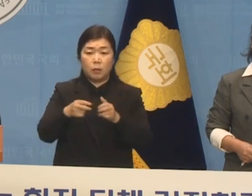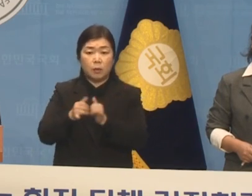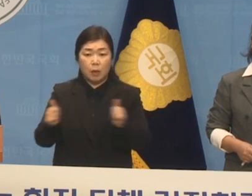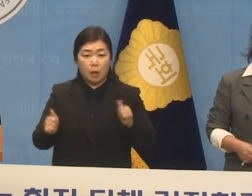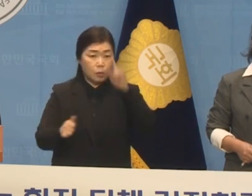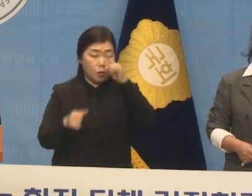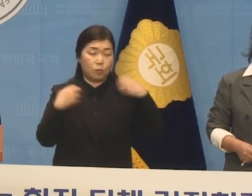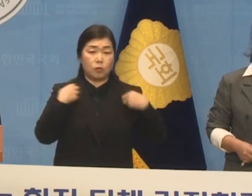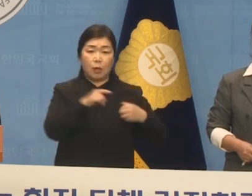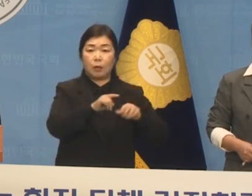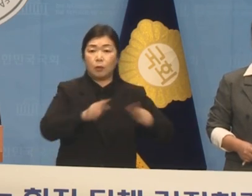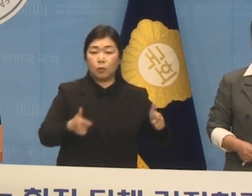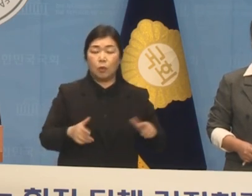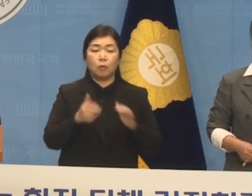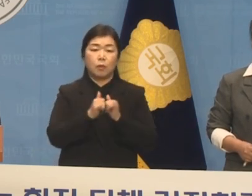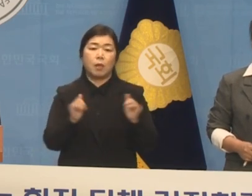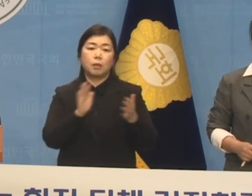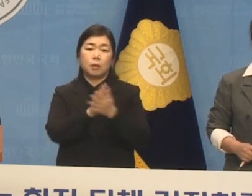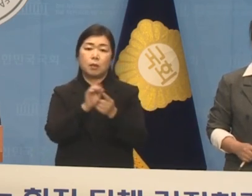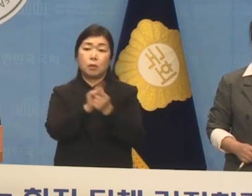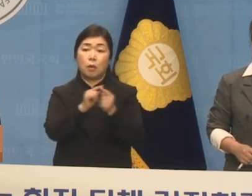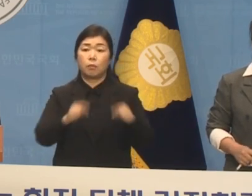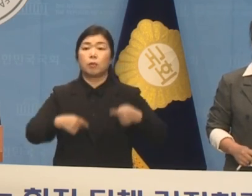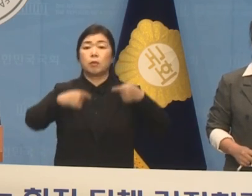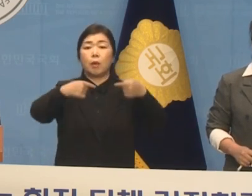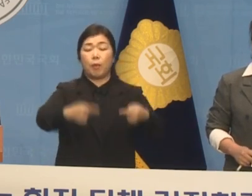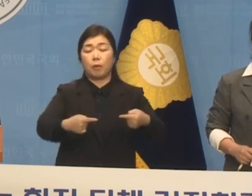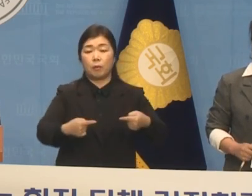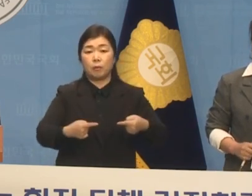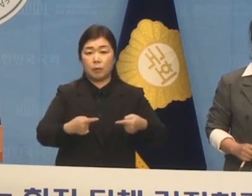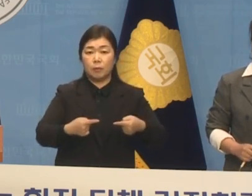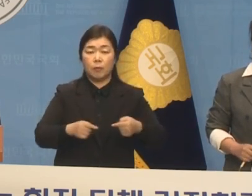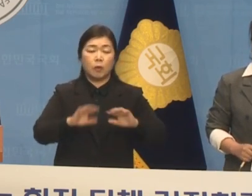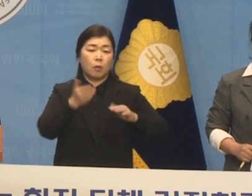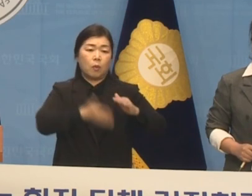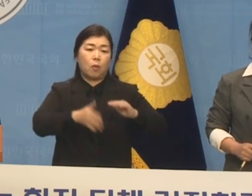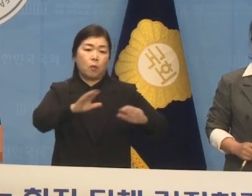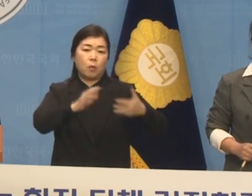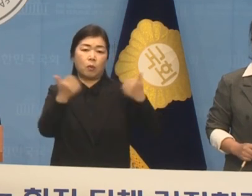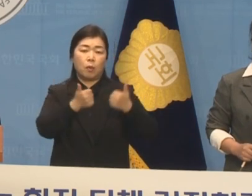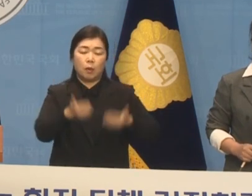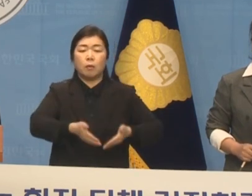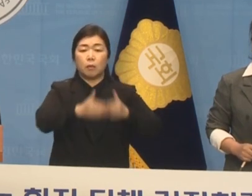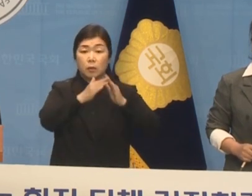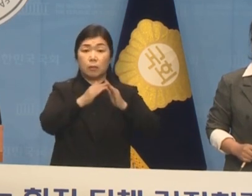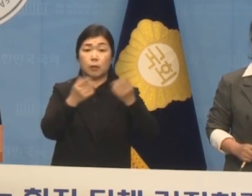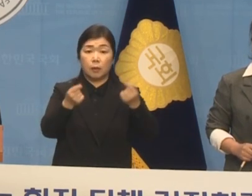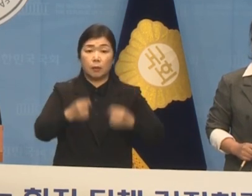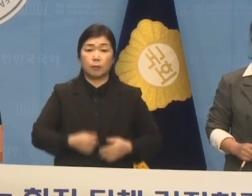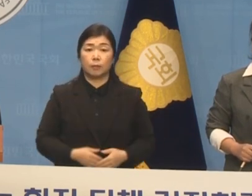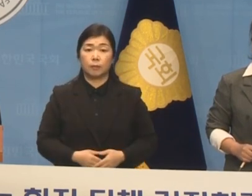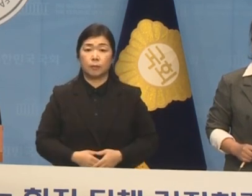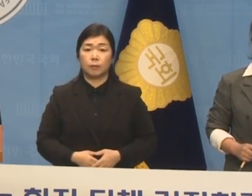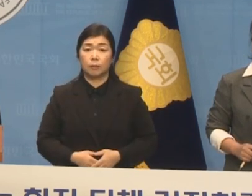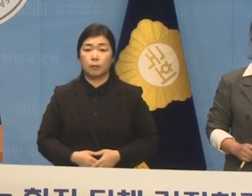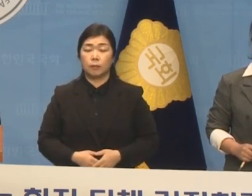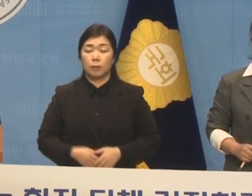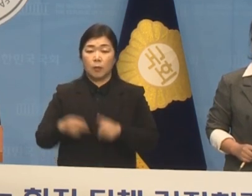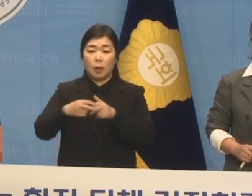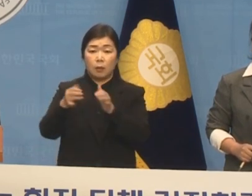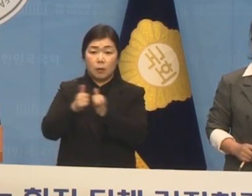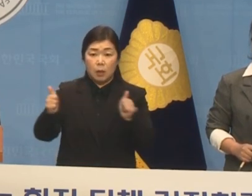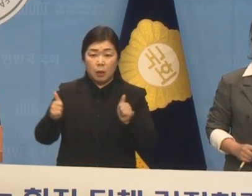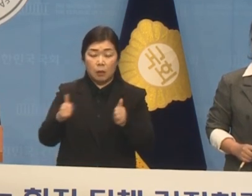아니라 국민이 직접 참여하는 국민 참여나 공론화 설치입니다. 의사 인력